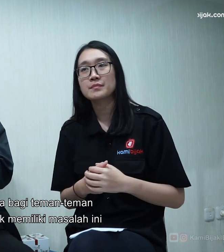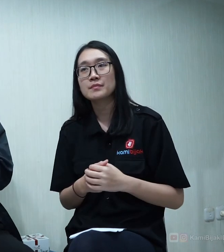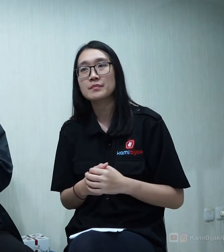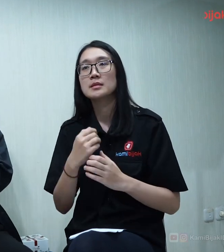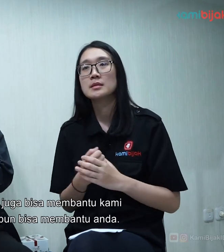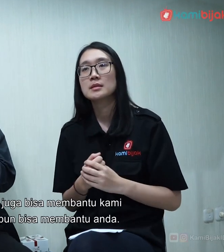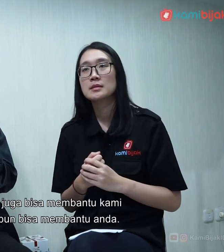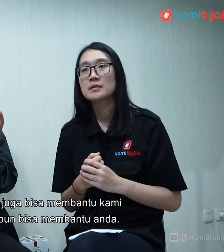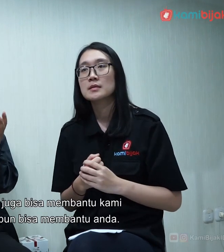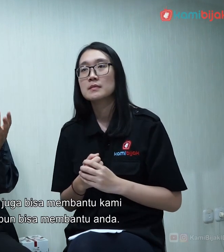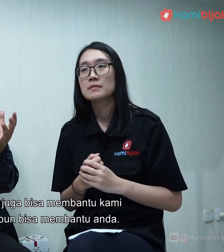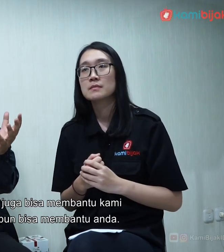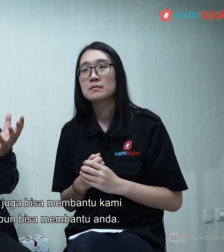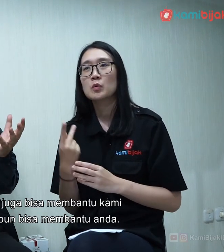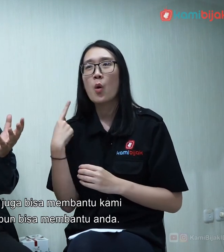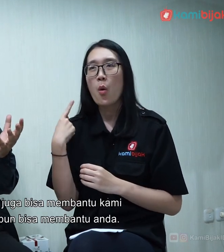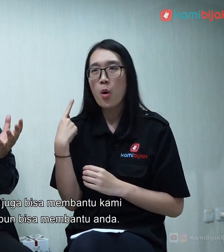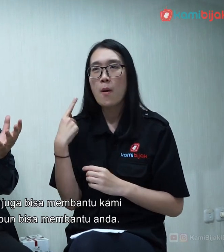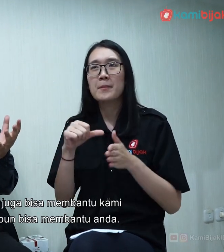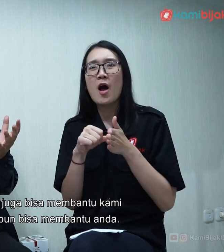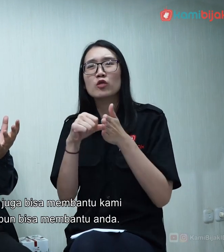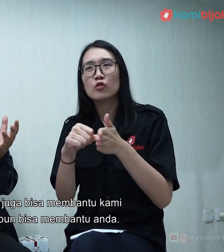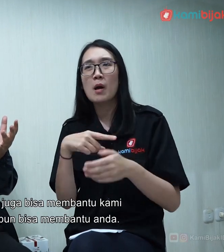masalah ini, mohon juga bisa membantu kami.